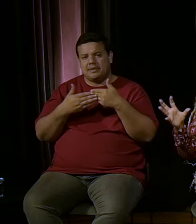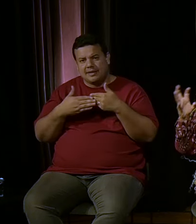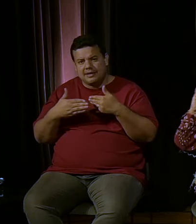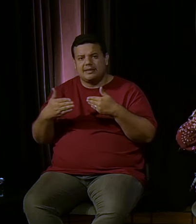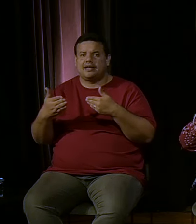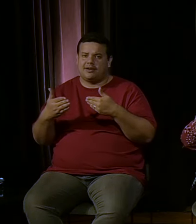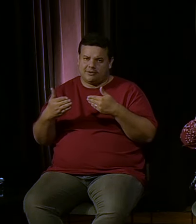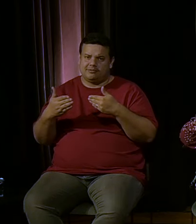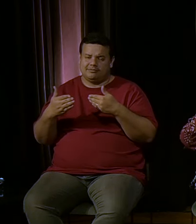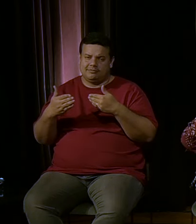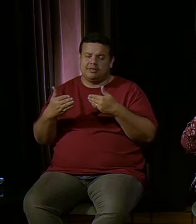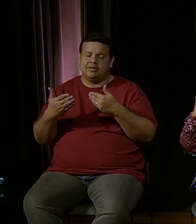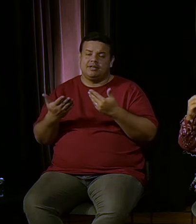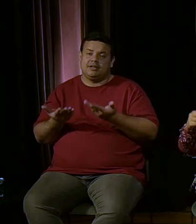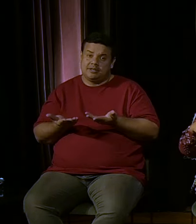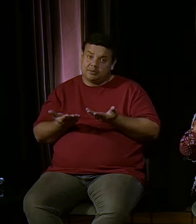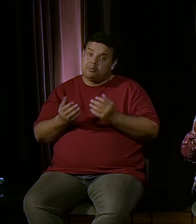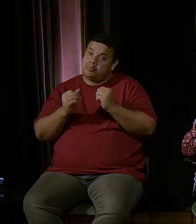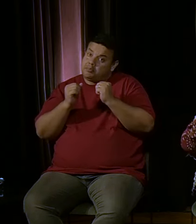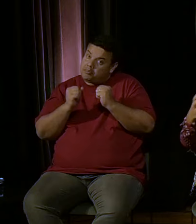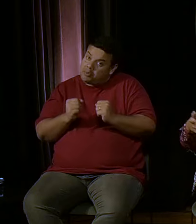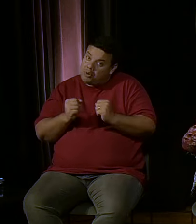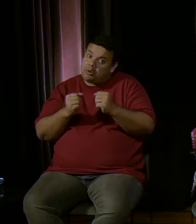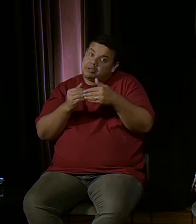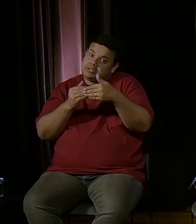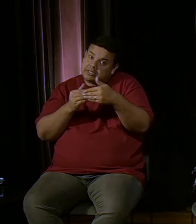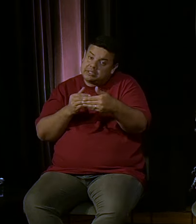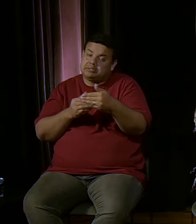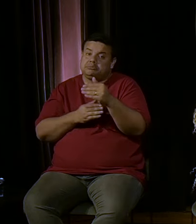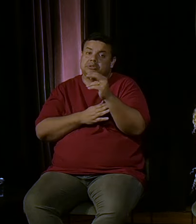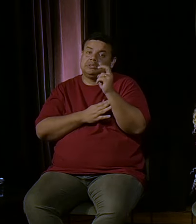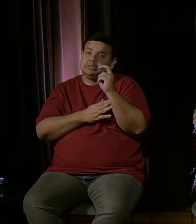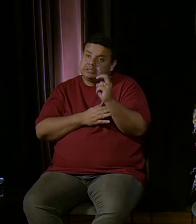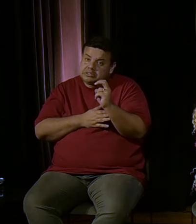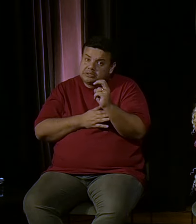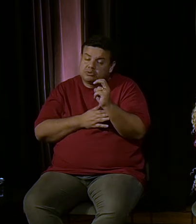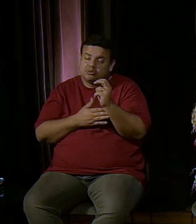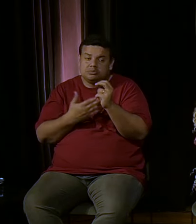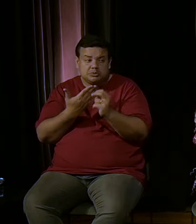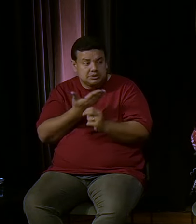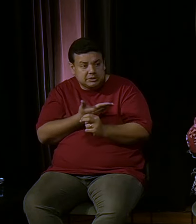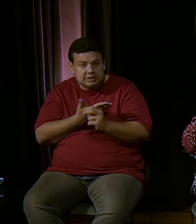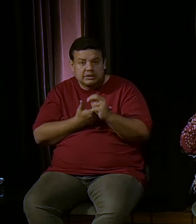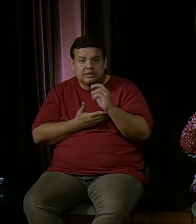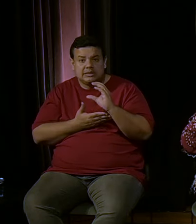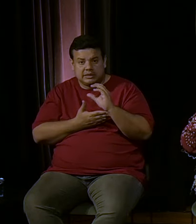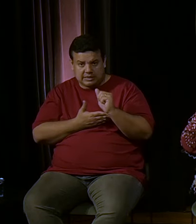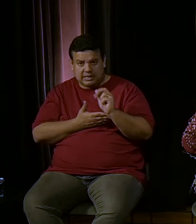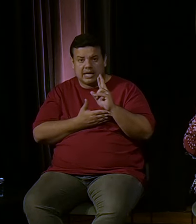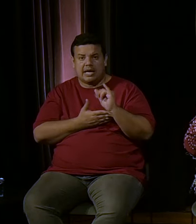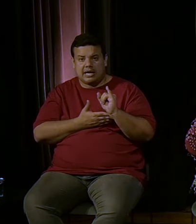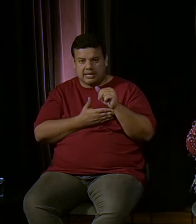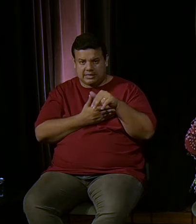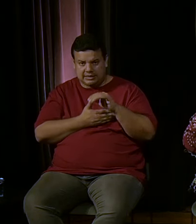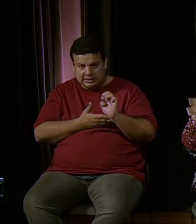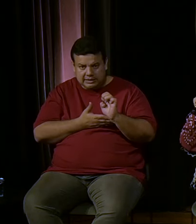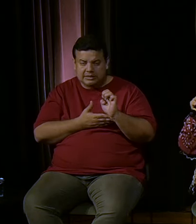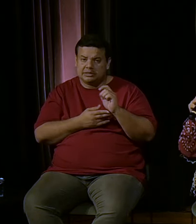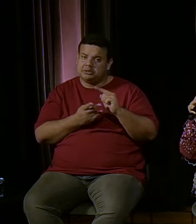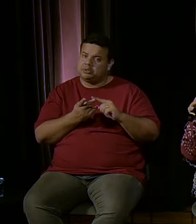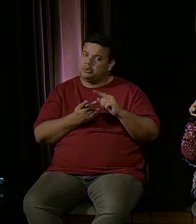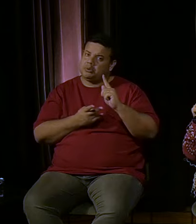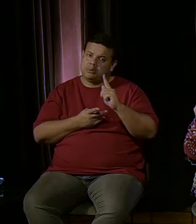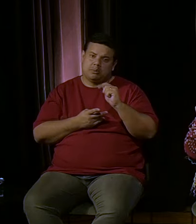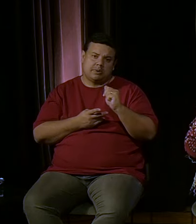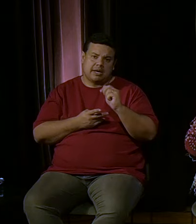essa inflexão, porque pode ser que daqui a 5, pode ser Karine, Gabriel, ou qualquer outra pessoa, entre